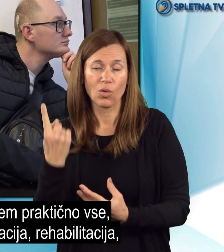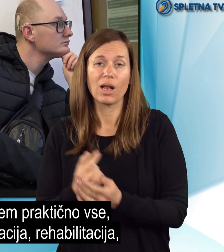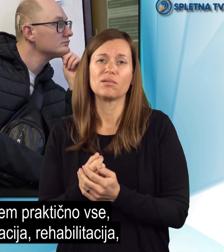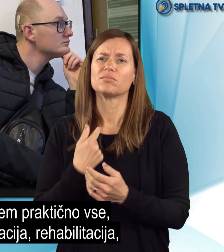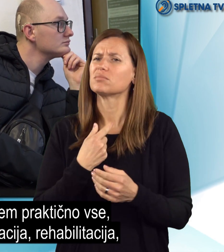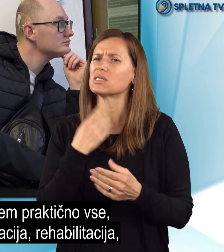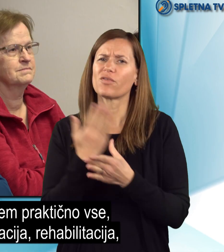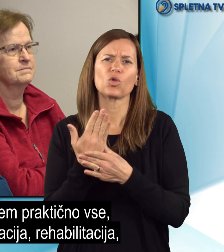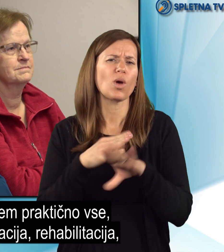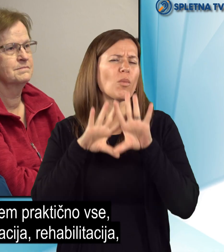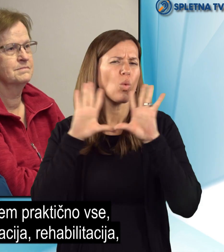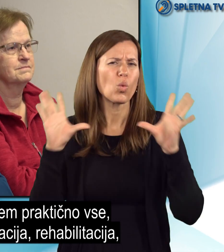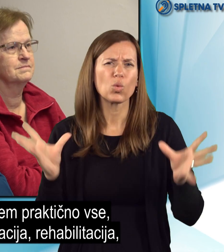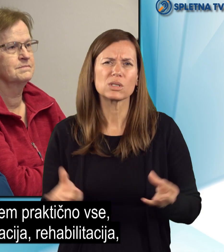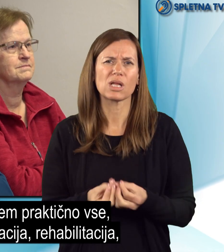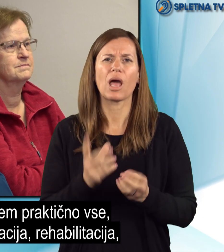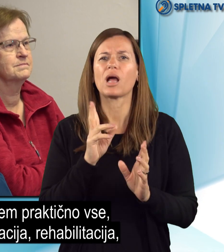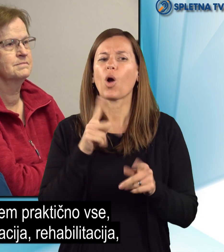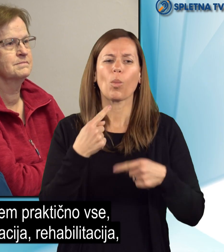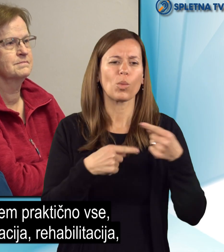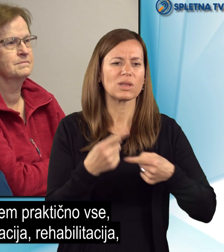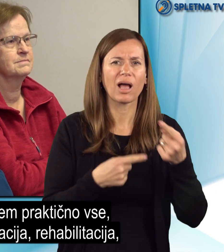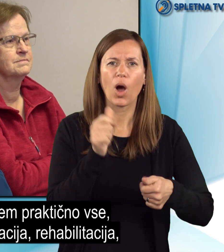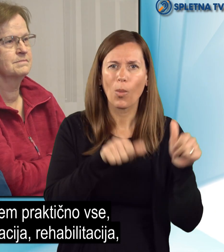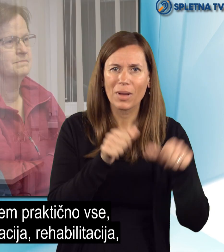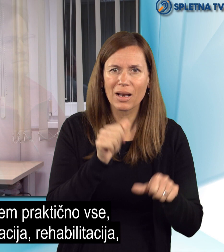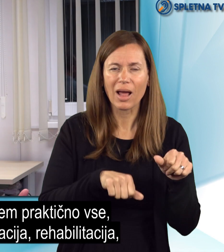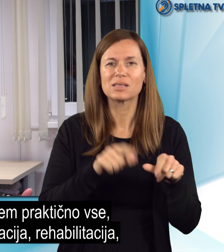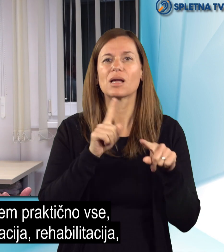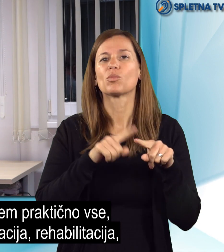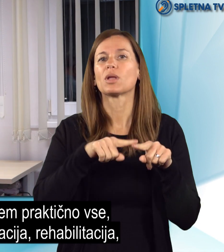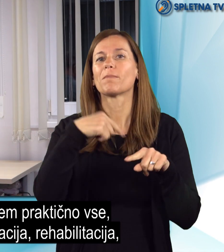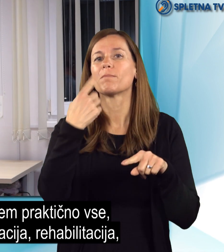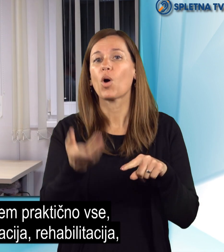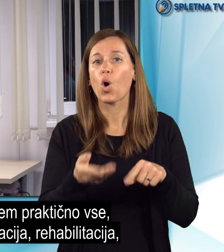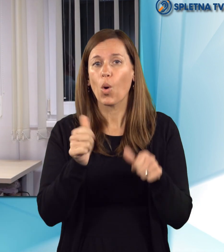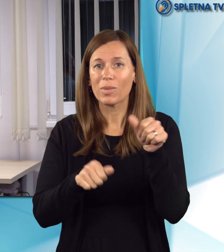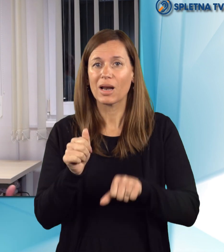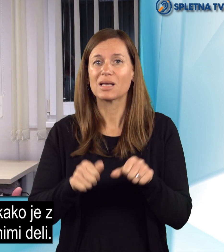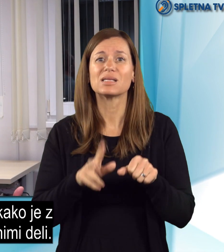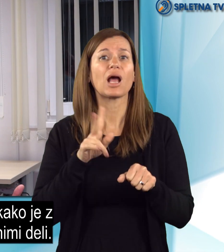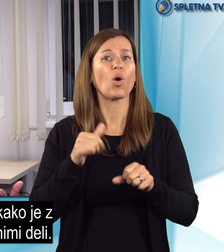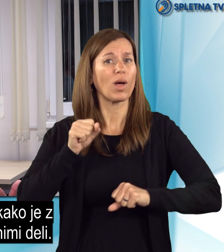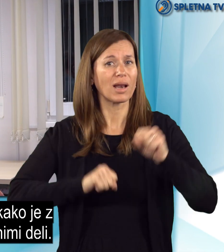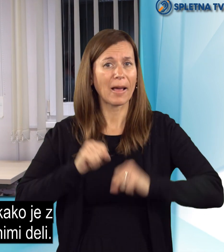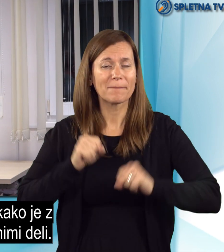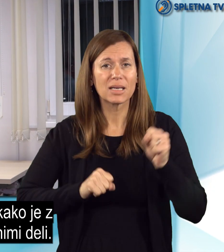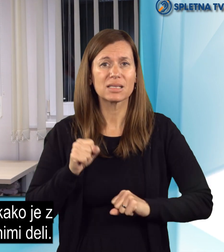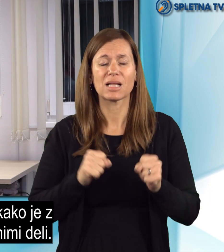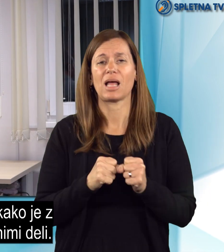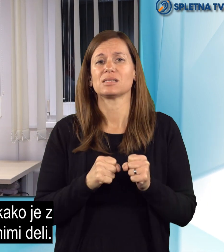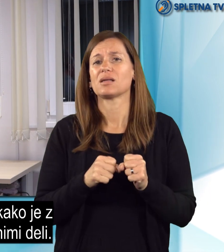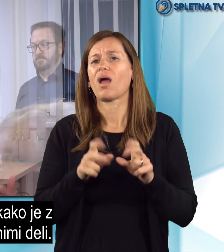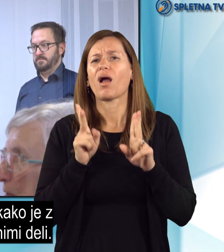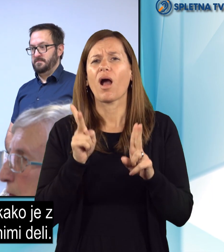kako poteka operacija, kako potem po operaciji, kako rehabilitacija, kako so